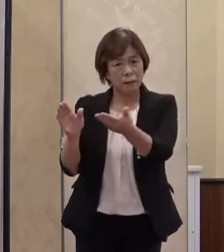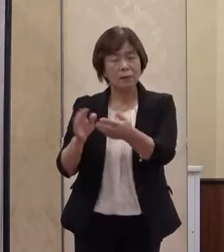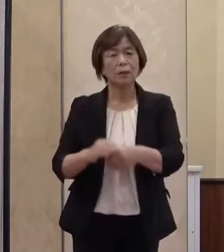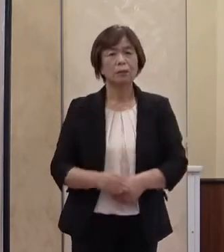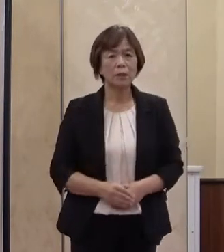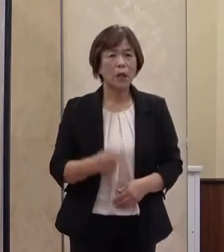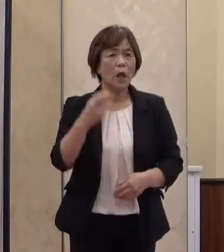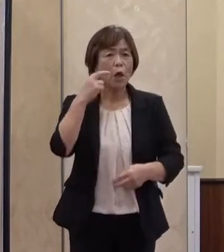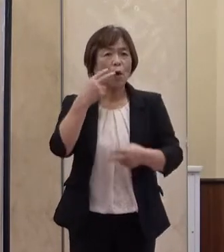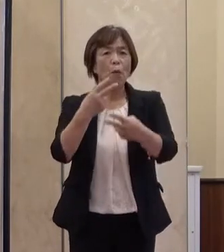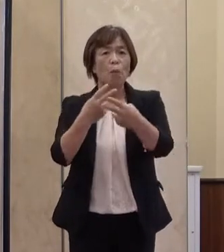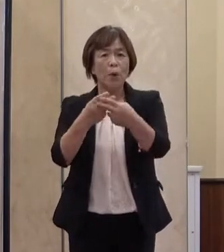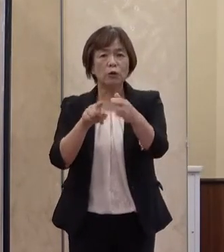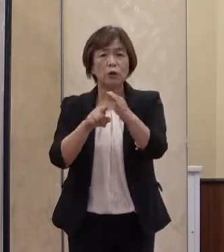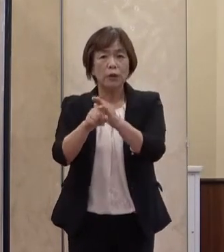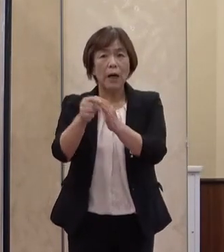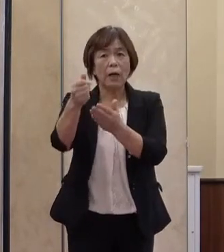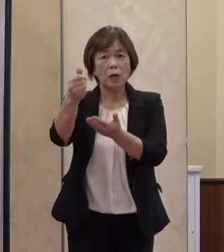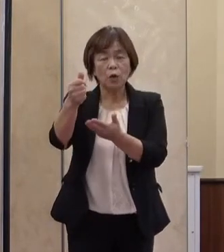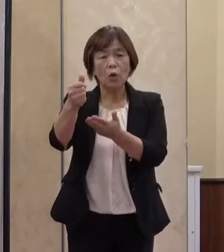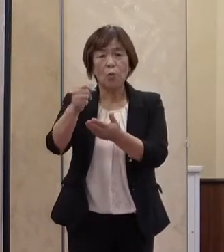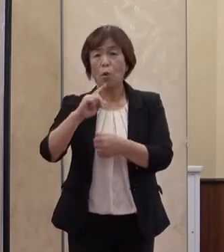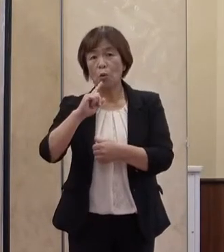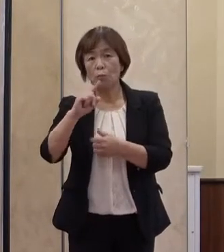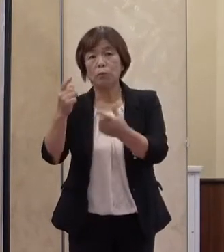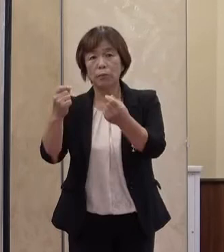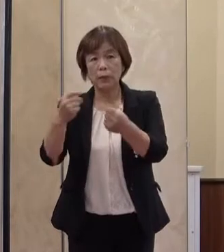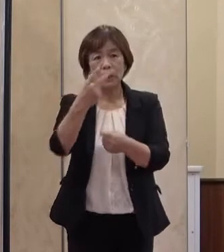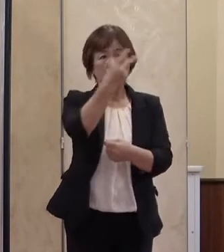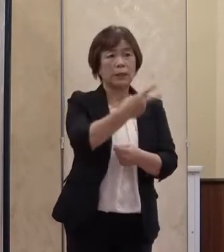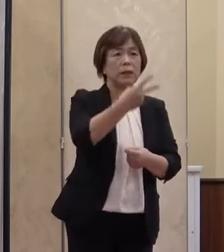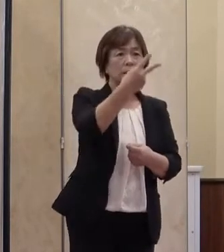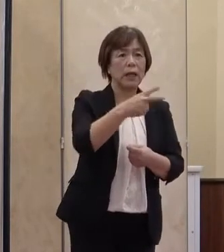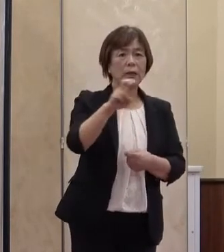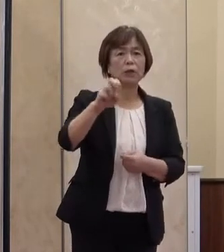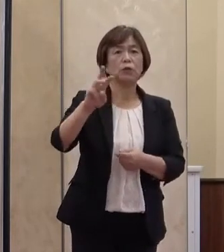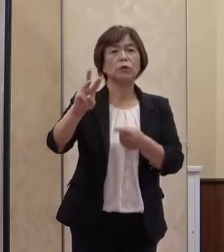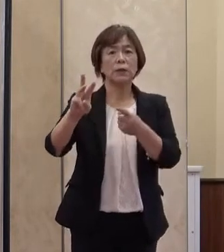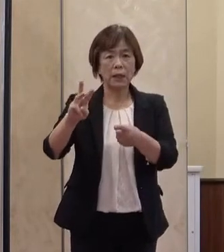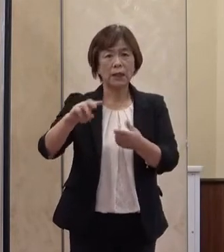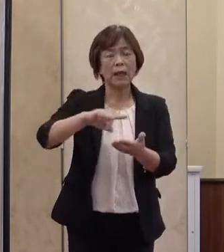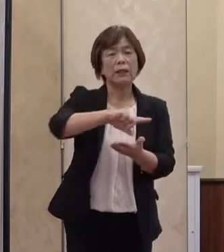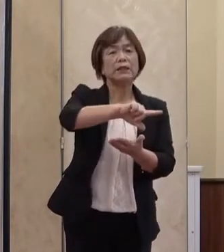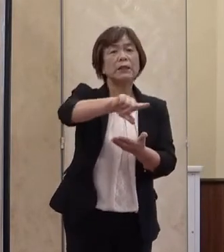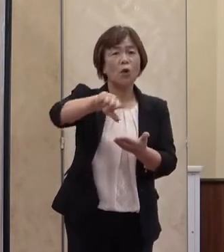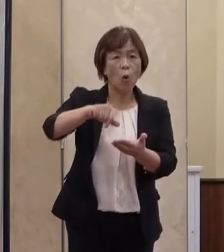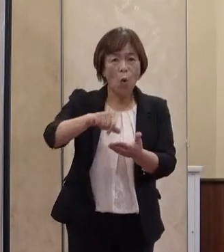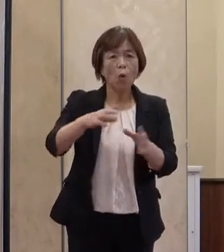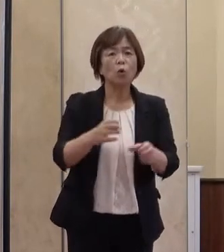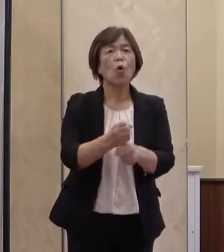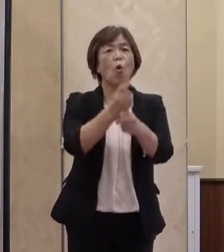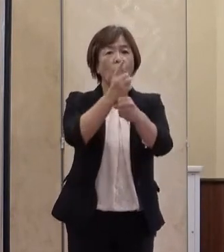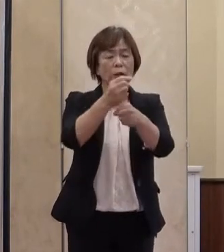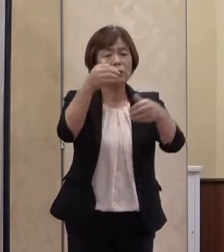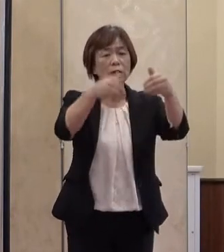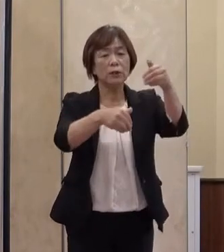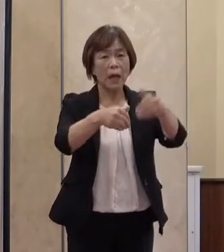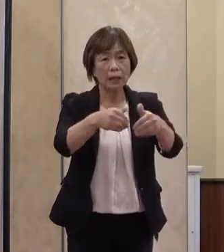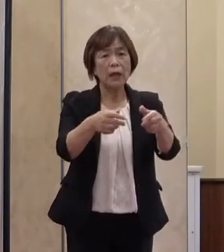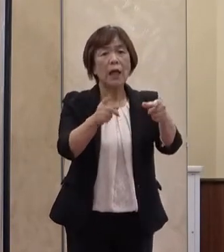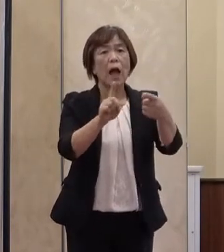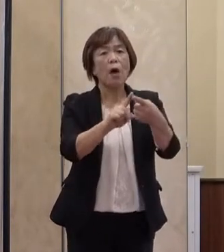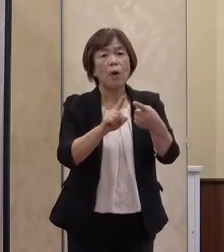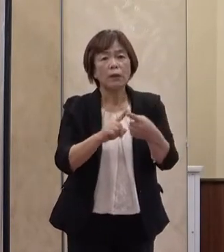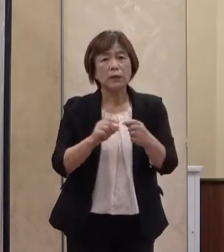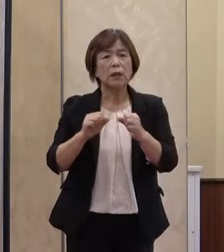松井代表も、おっしゃっておられるんですが、2023年に、地方統一選に合わせて住民投票される